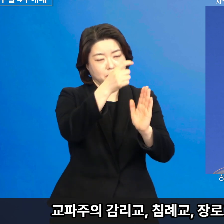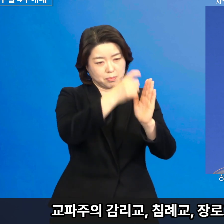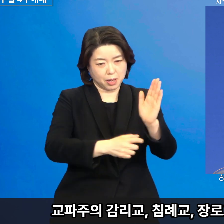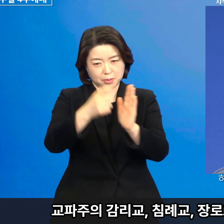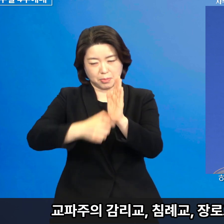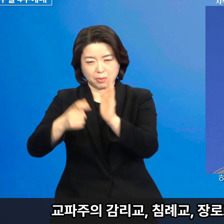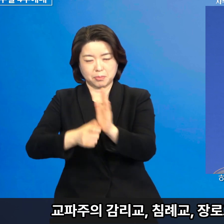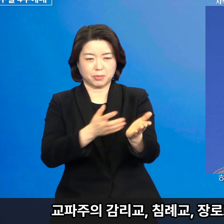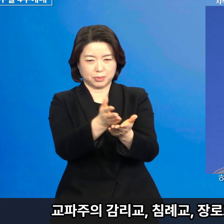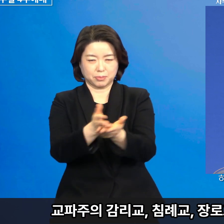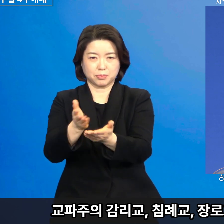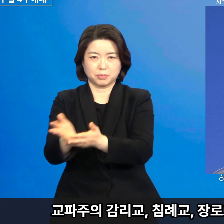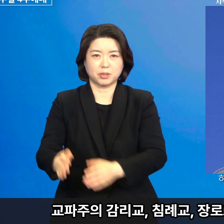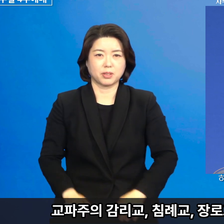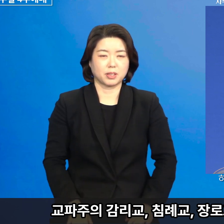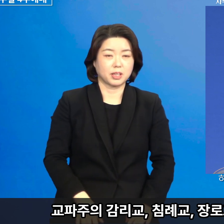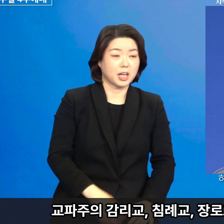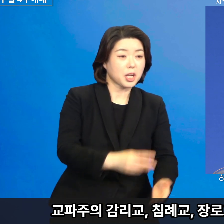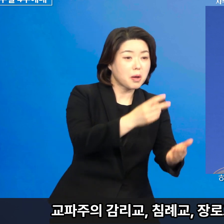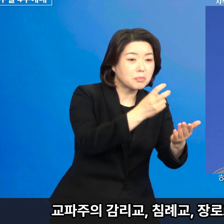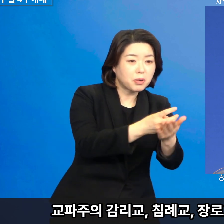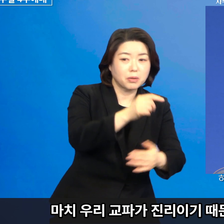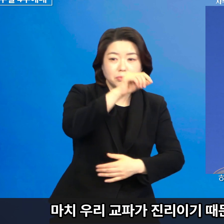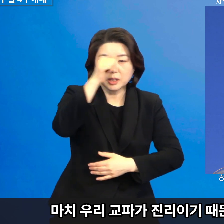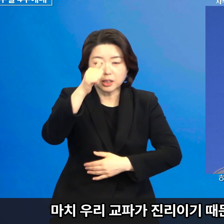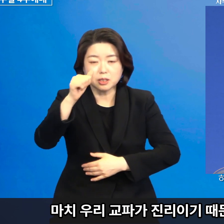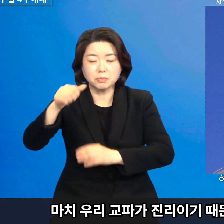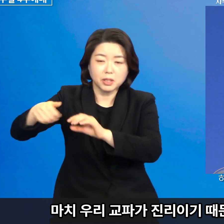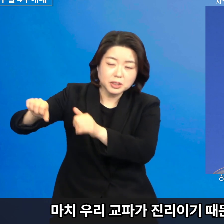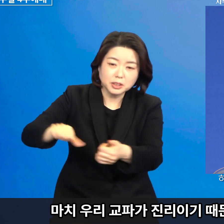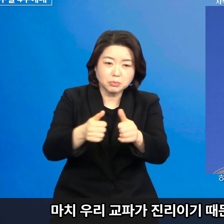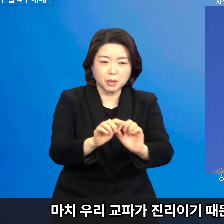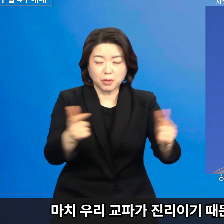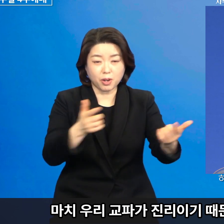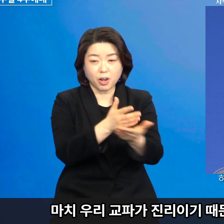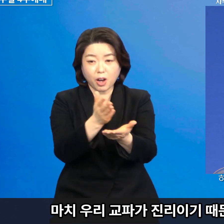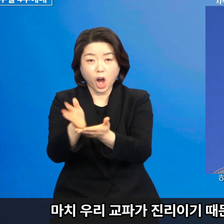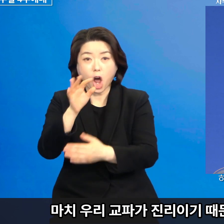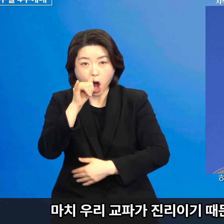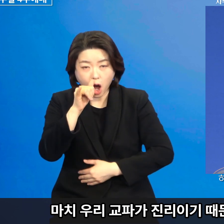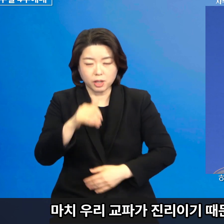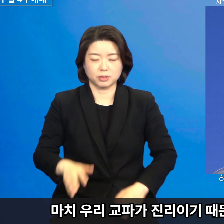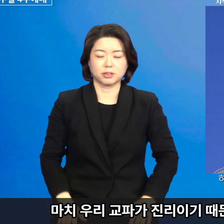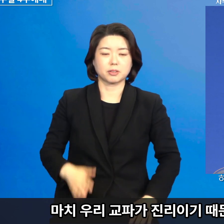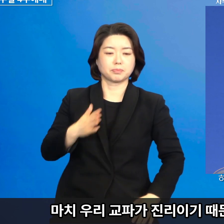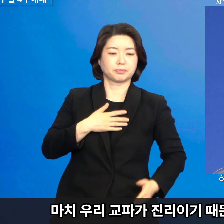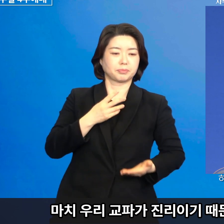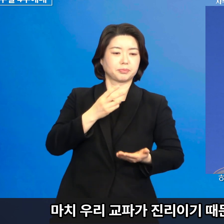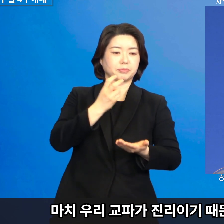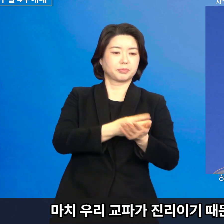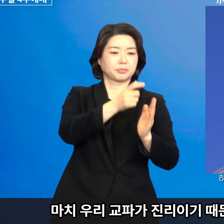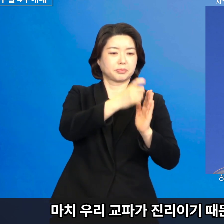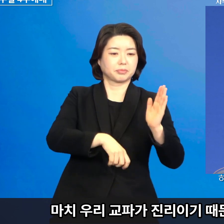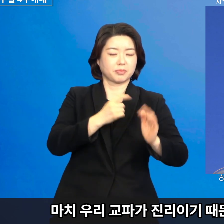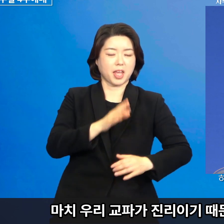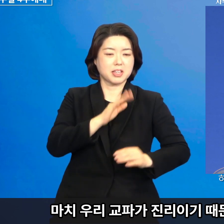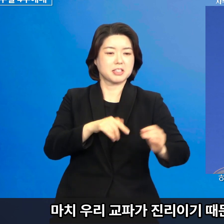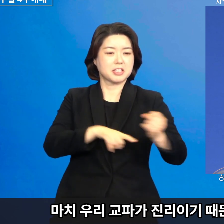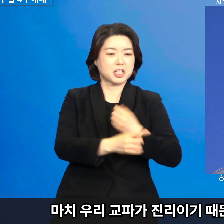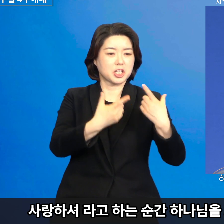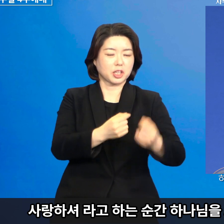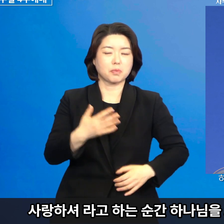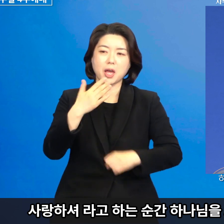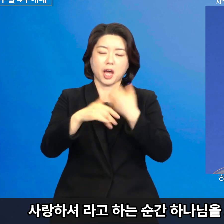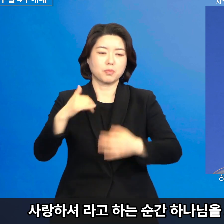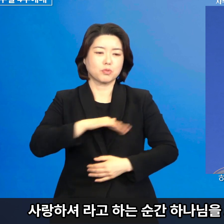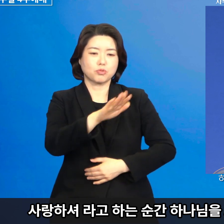감리교, 침리교, 장로교, 성결교, 순복음 쫙 있는데 마치 우리 교파가 진리이기 때문에 하나님은 우리